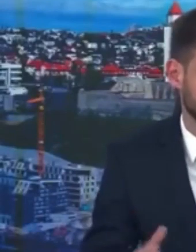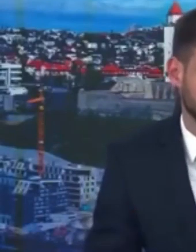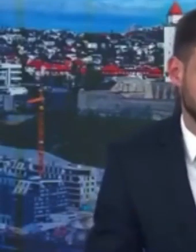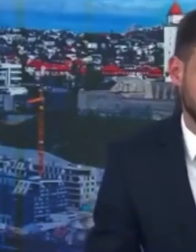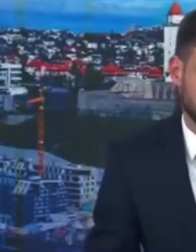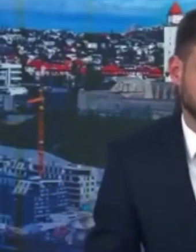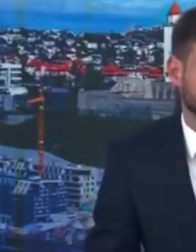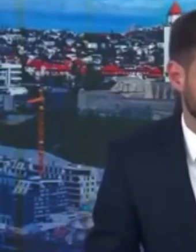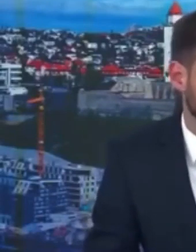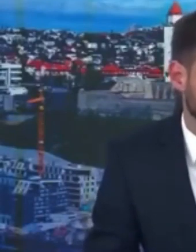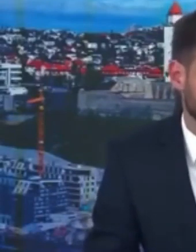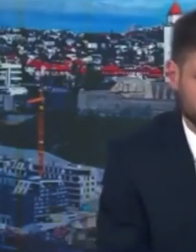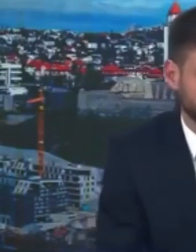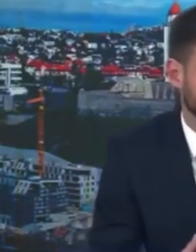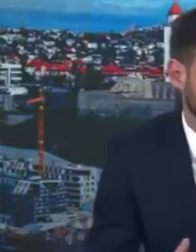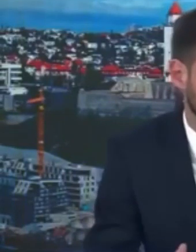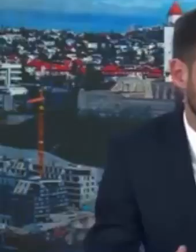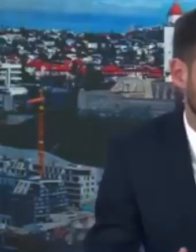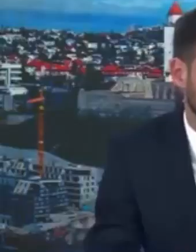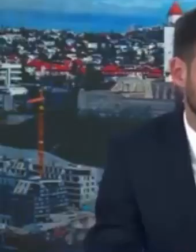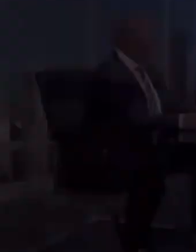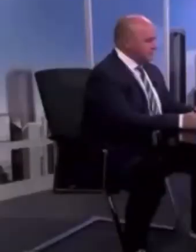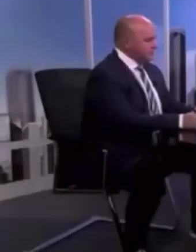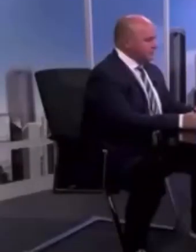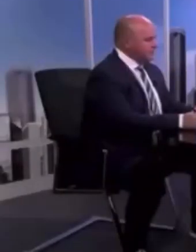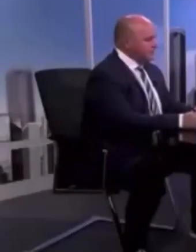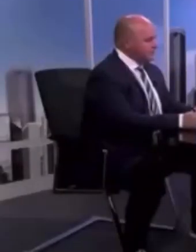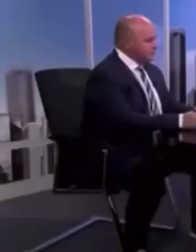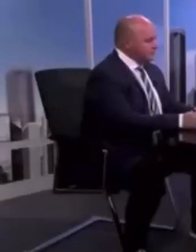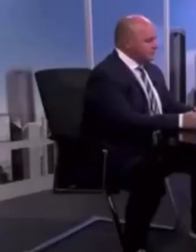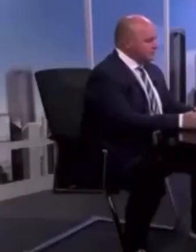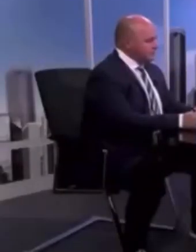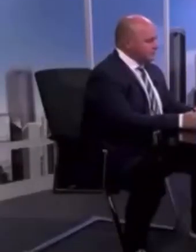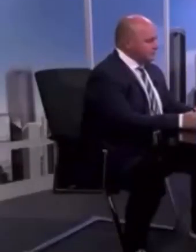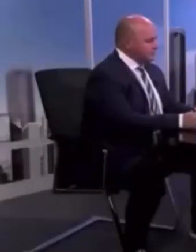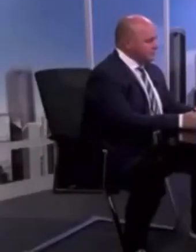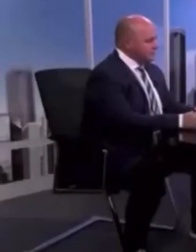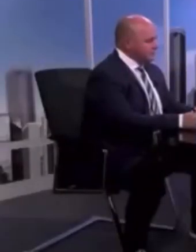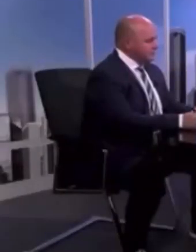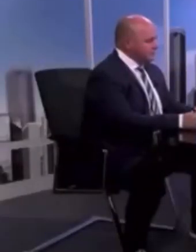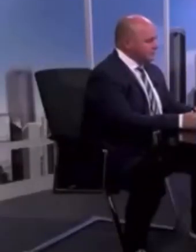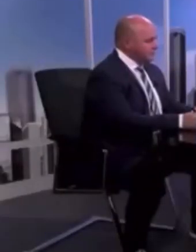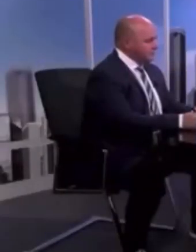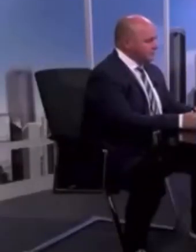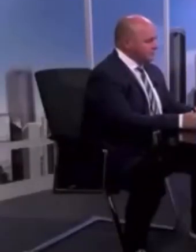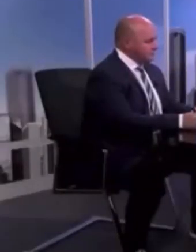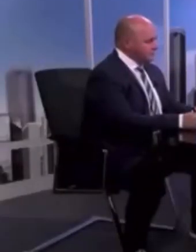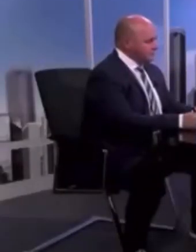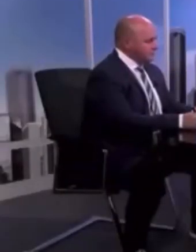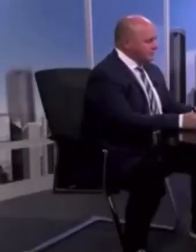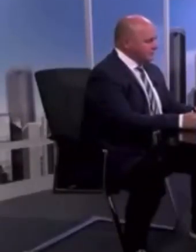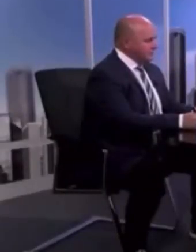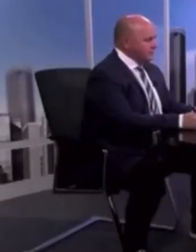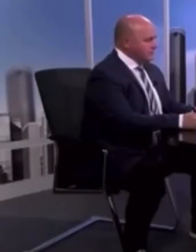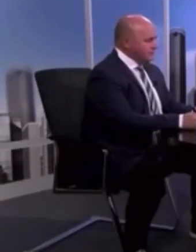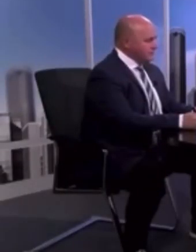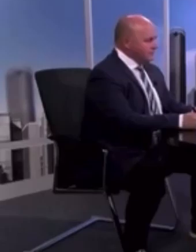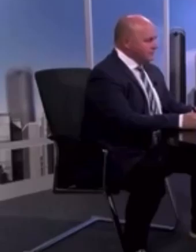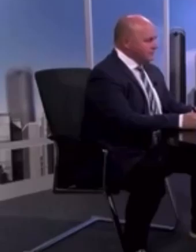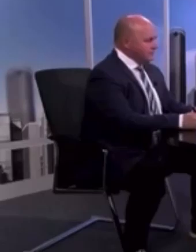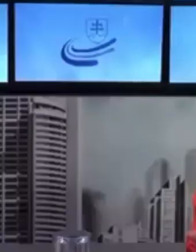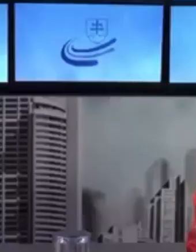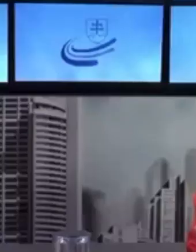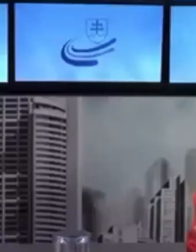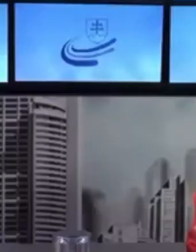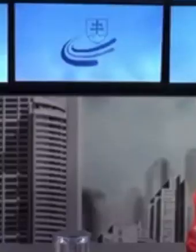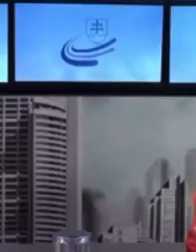naše dízle, ale to tak nefunguje. Ten vlak nám už utiekol. Tá najväčšia výzva najbližších rokov bude práve tá zelená